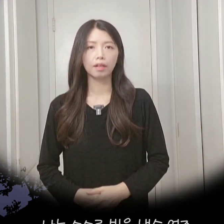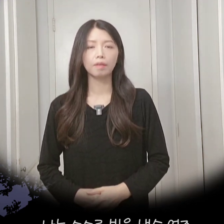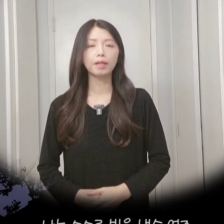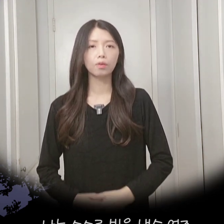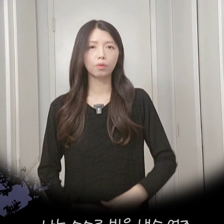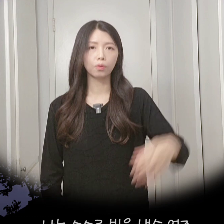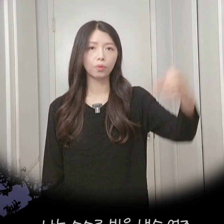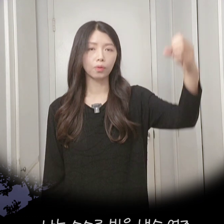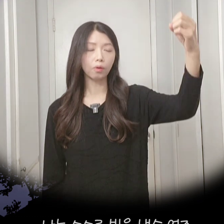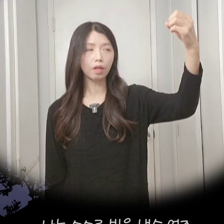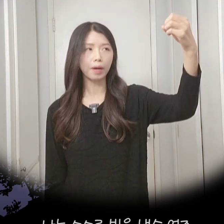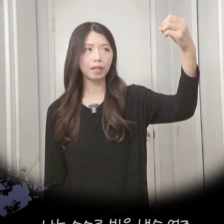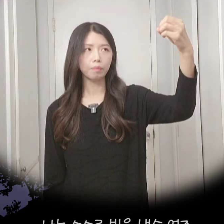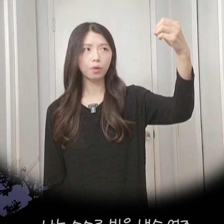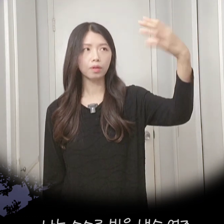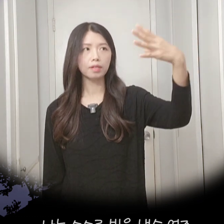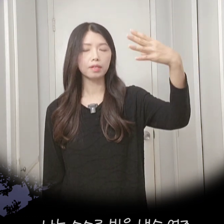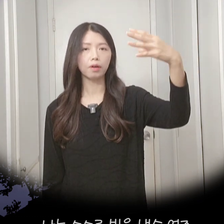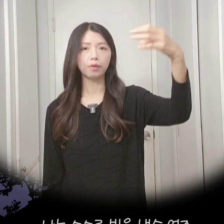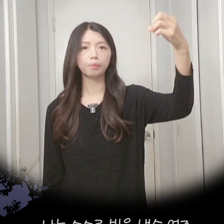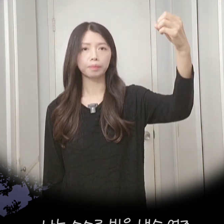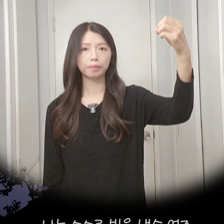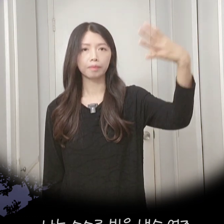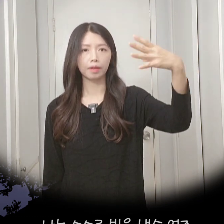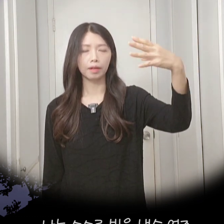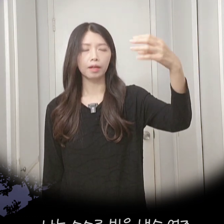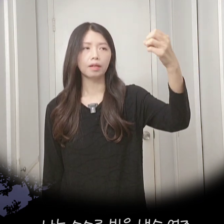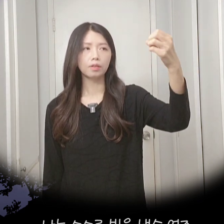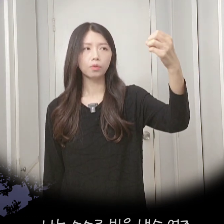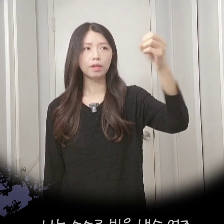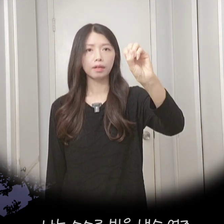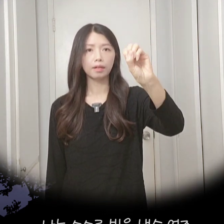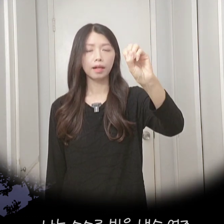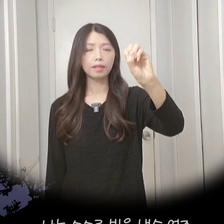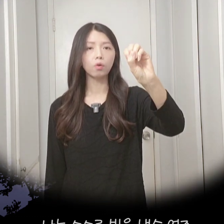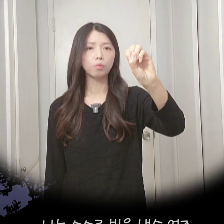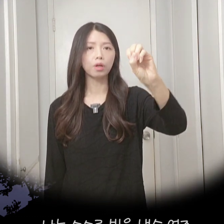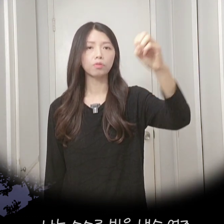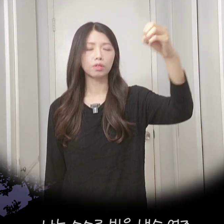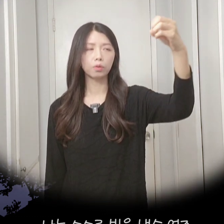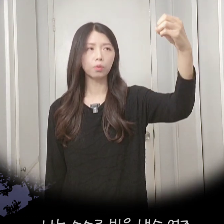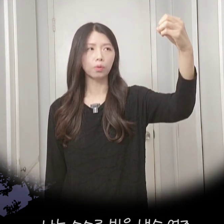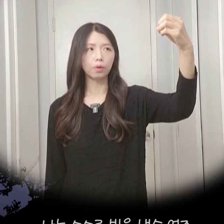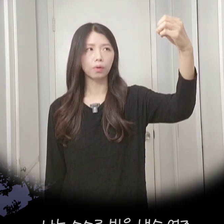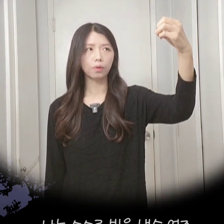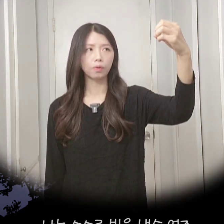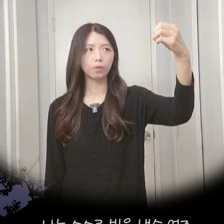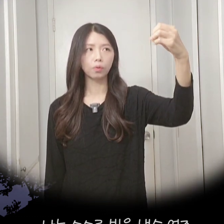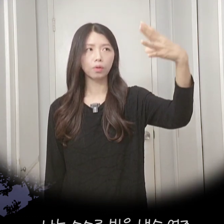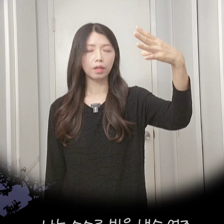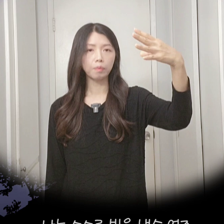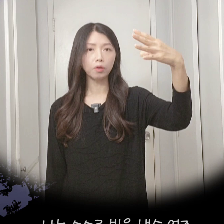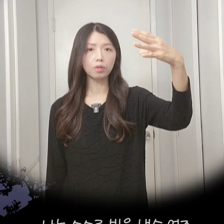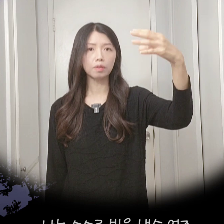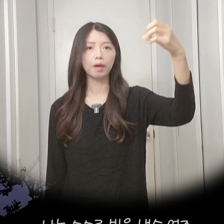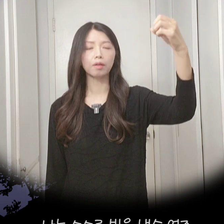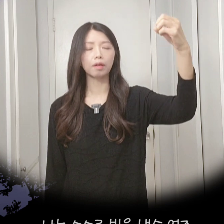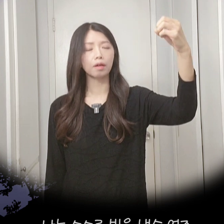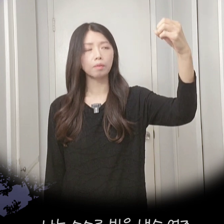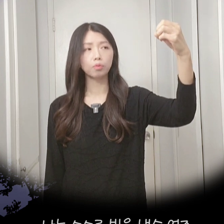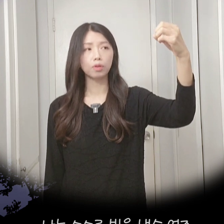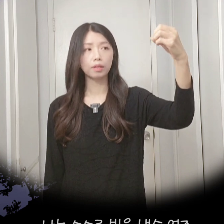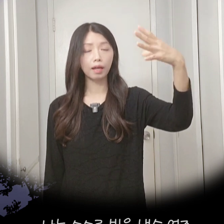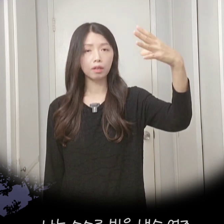수어는 일반적으로 이렇게 많이 표현을 했어요. 손을 살짝 오므려 주시고 손을 이렇게